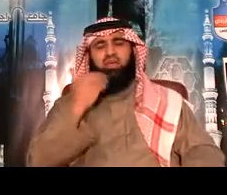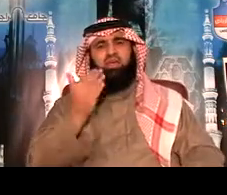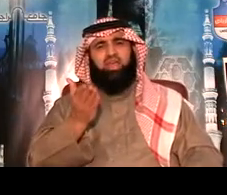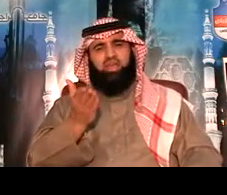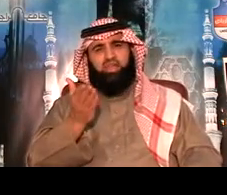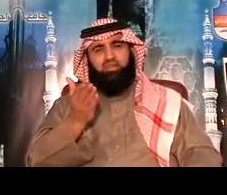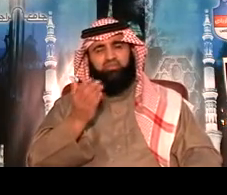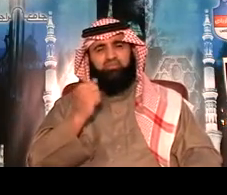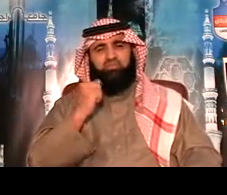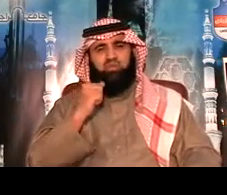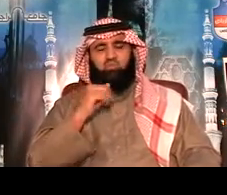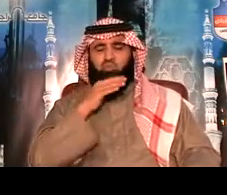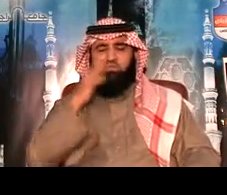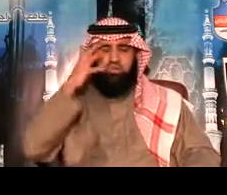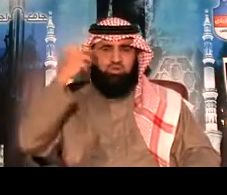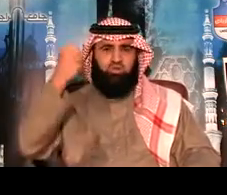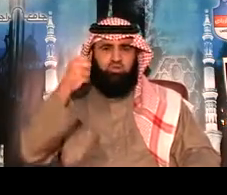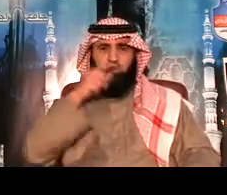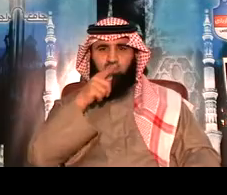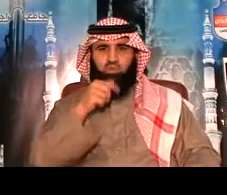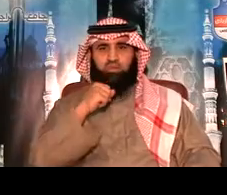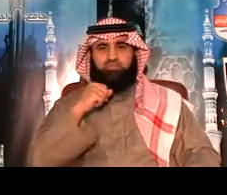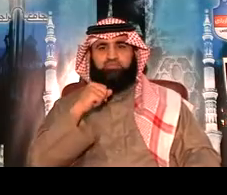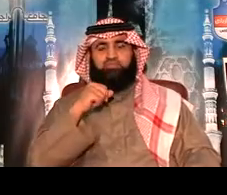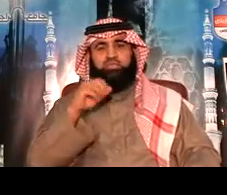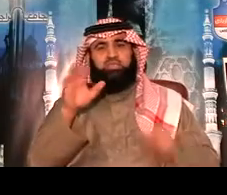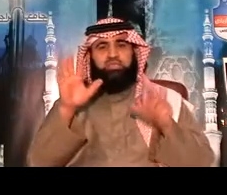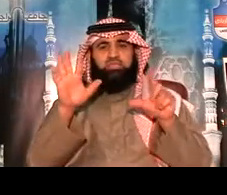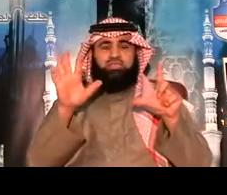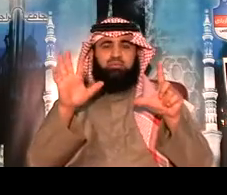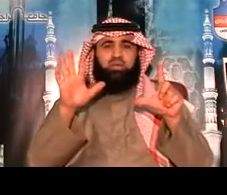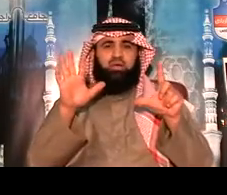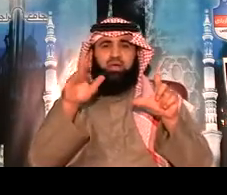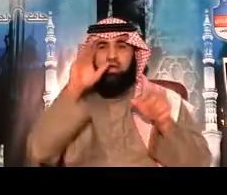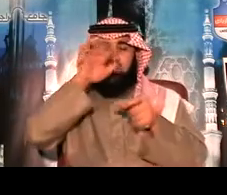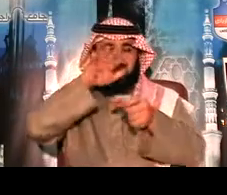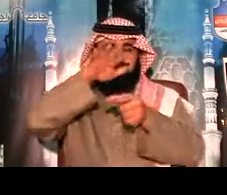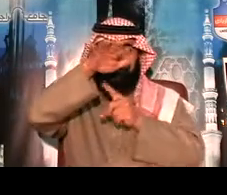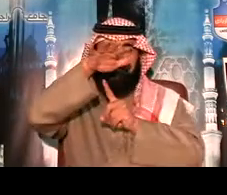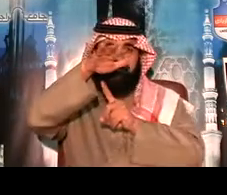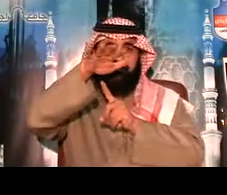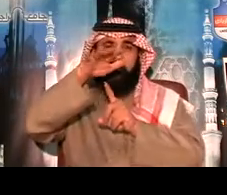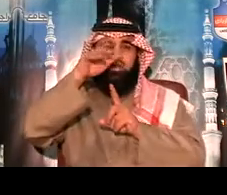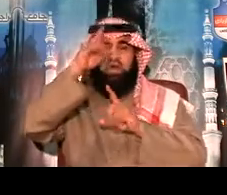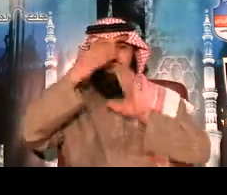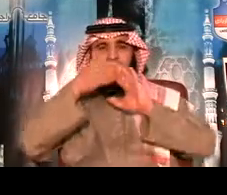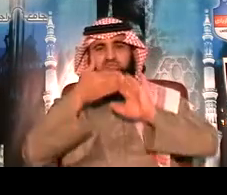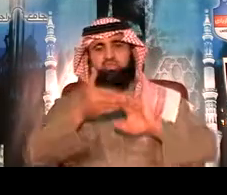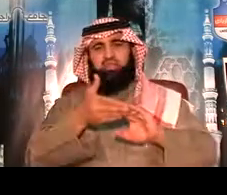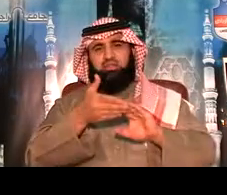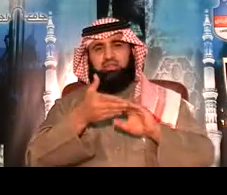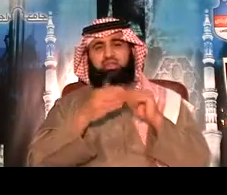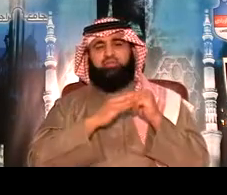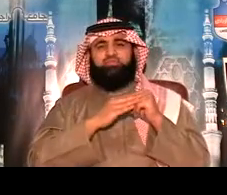النبي صلى الله عليه وسلم في السبعة الذين يظلهم الله في ظله يوم لا ظل إلا ظله: